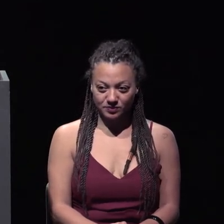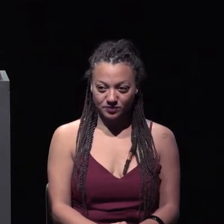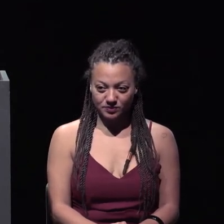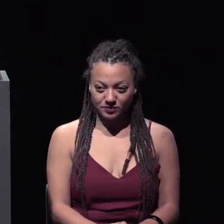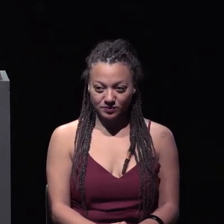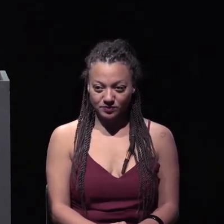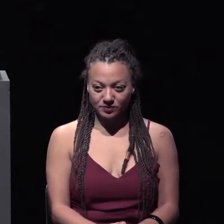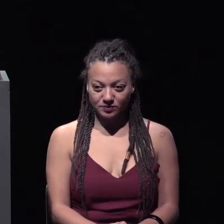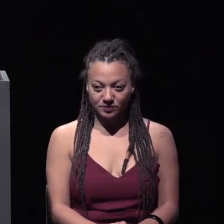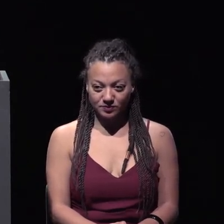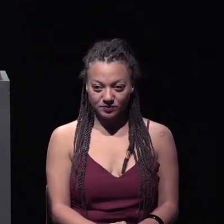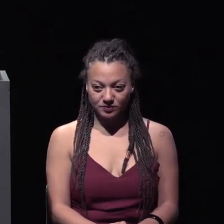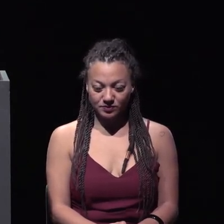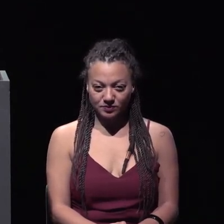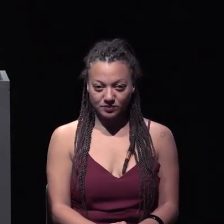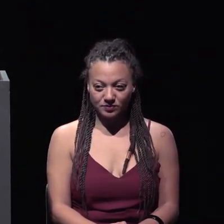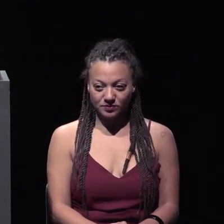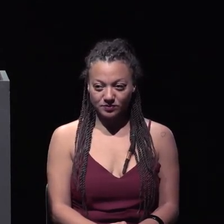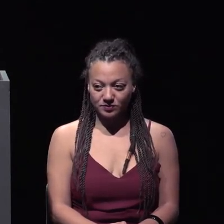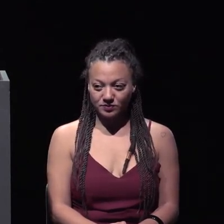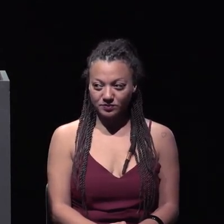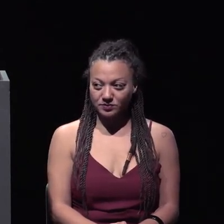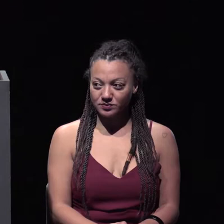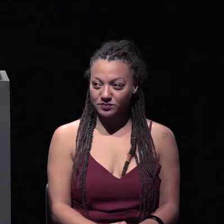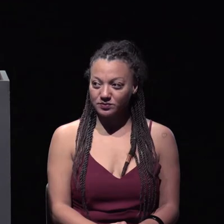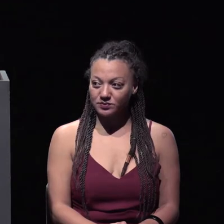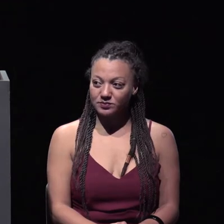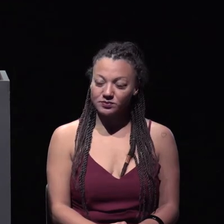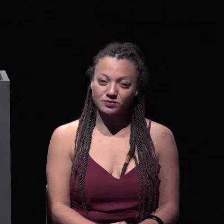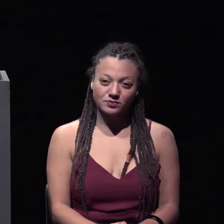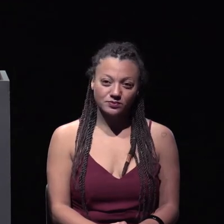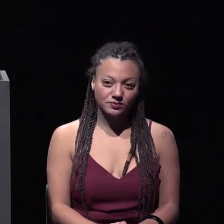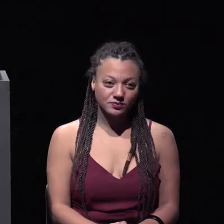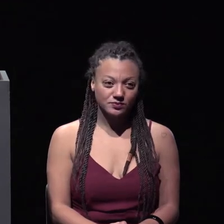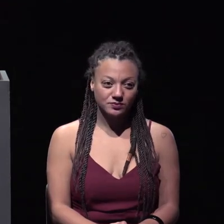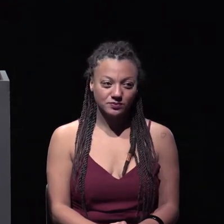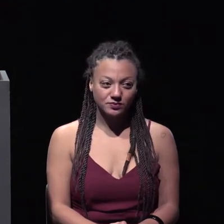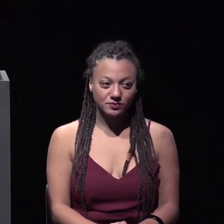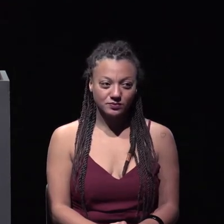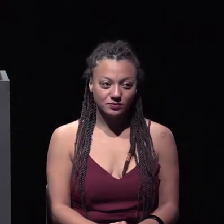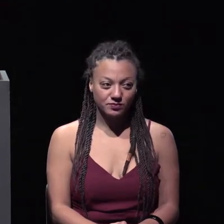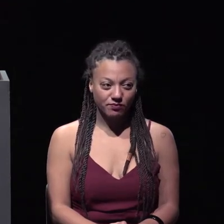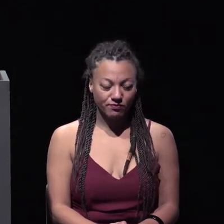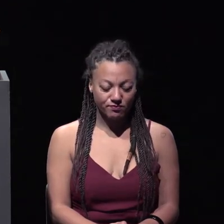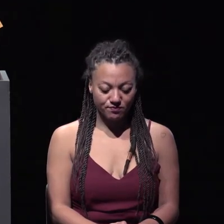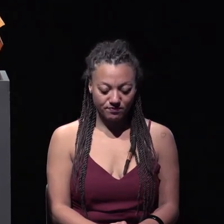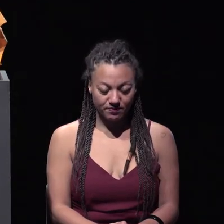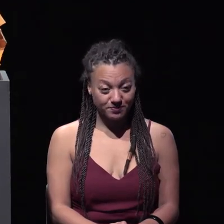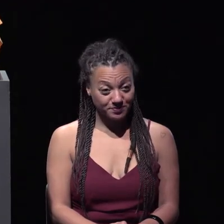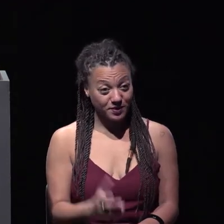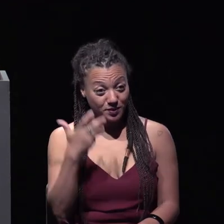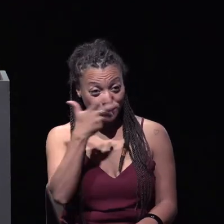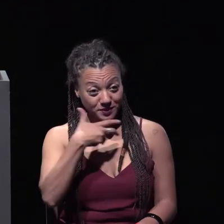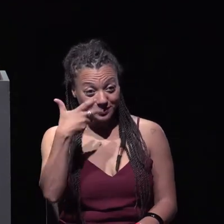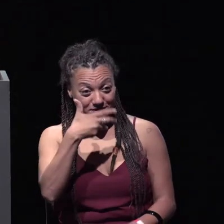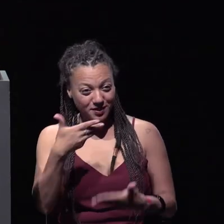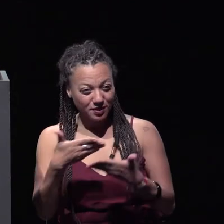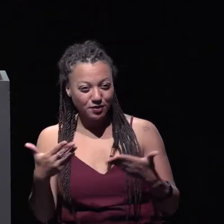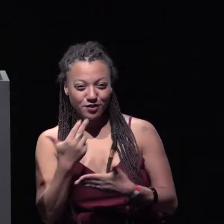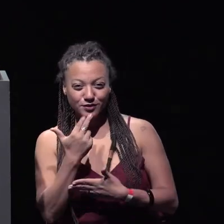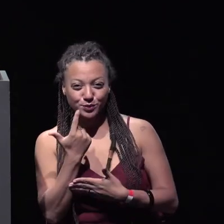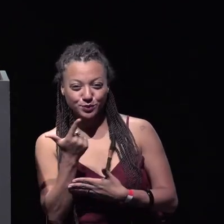agu land e demorou dago isso que eu cantei